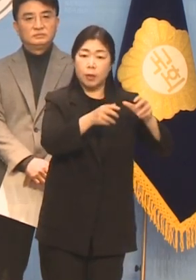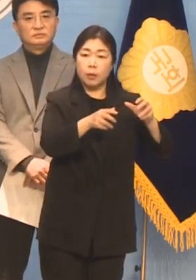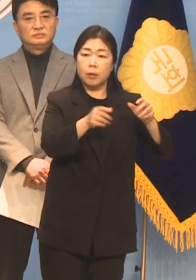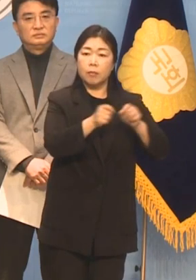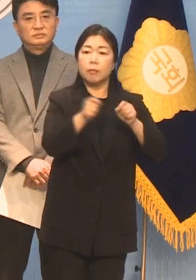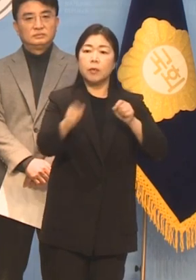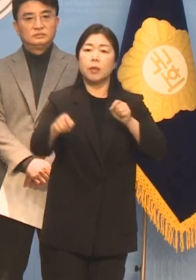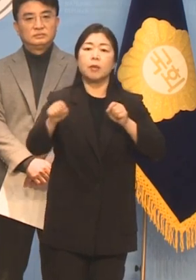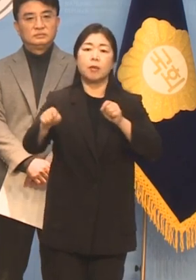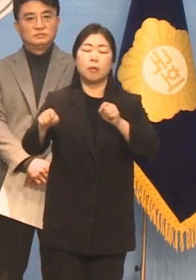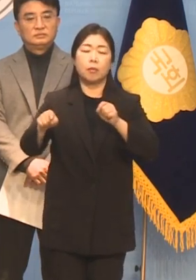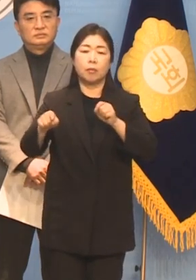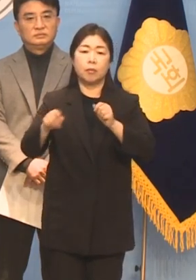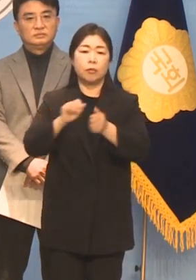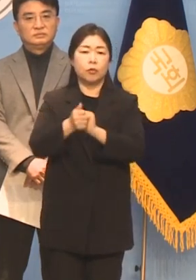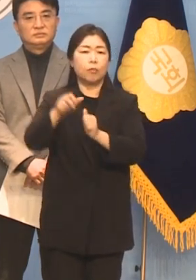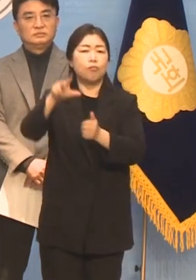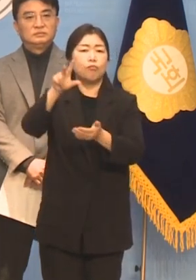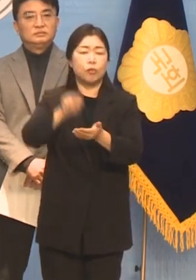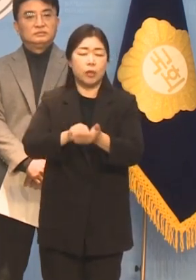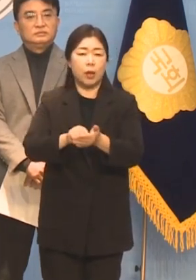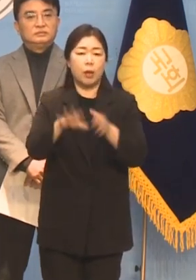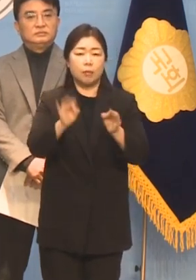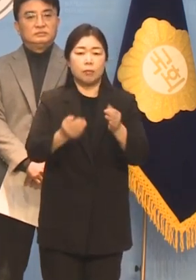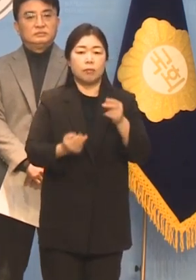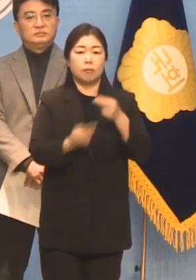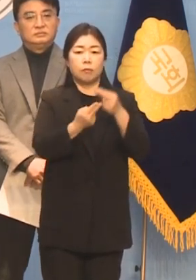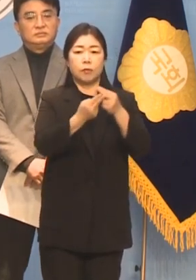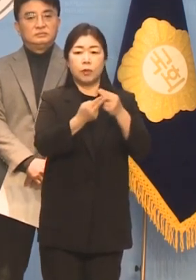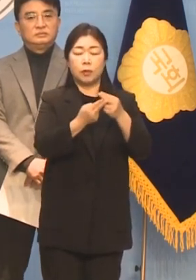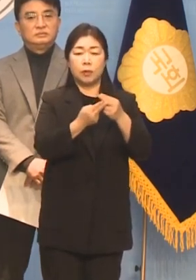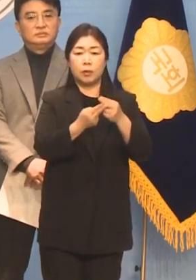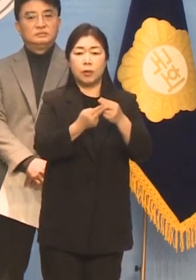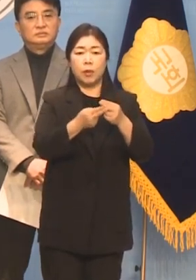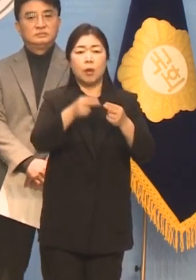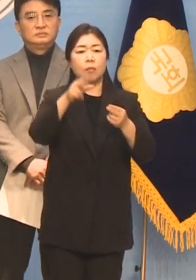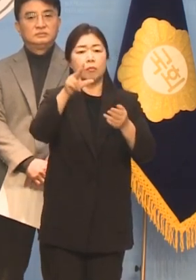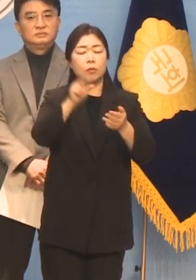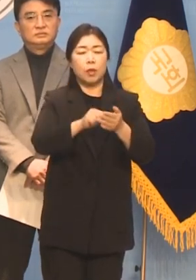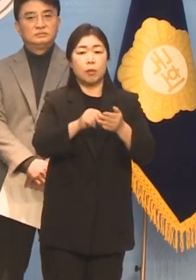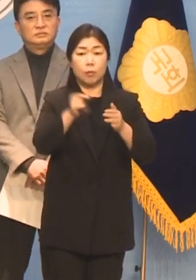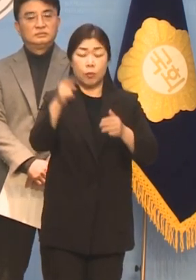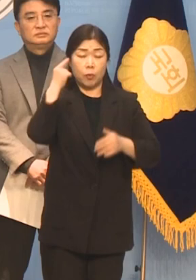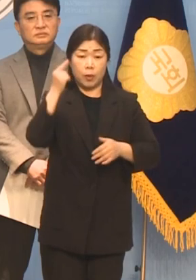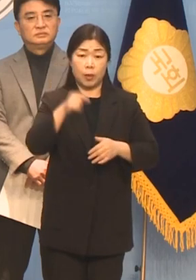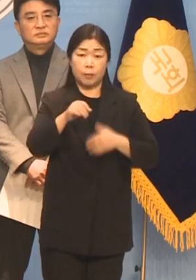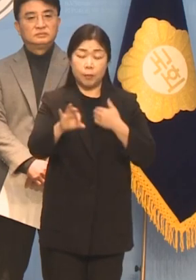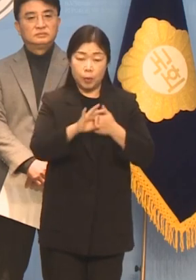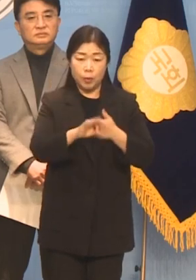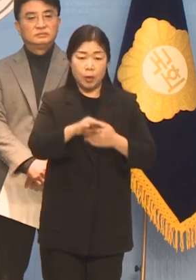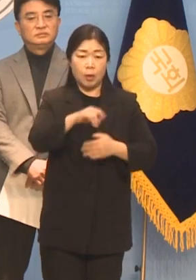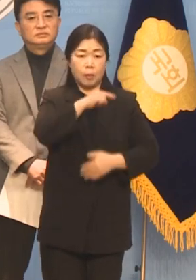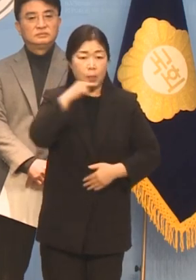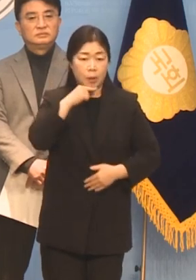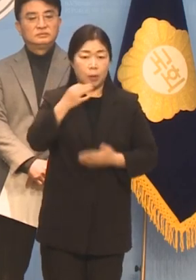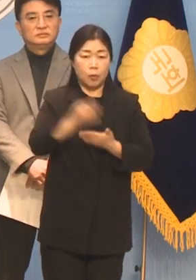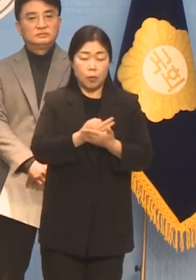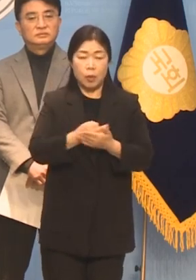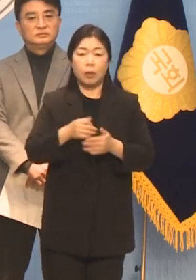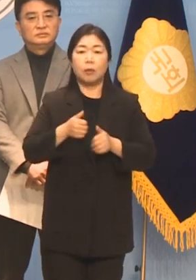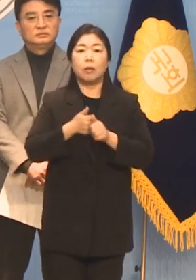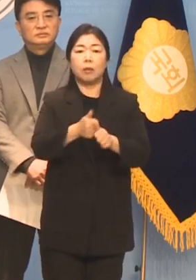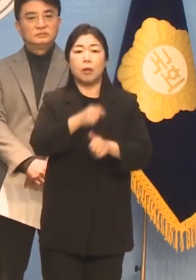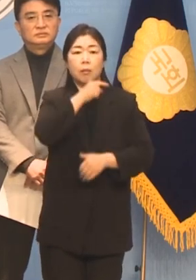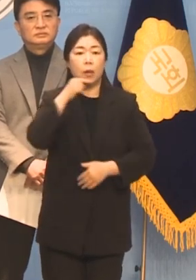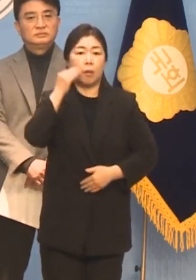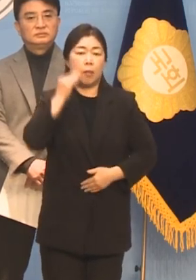파생상품 구조로 되어 있어서 어느 정도 지식이 있는 분들이 아니면 설명을 상당히 자세히 들어야 알 수 있는